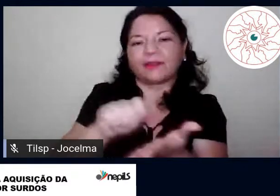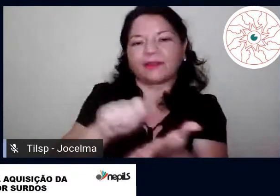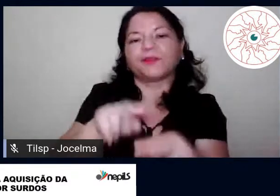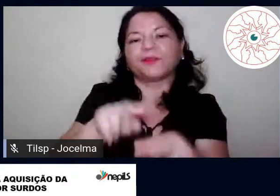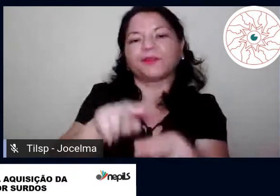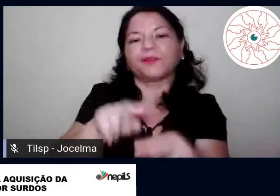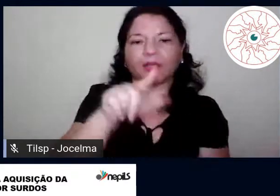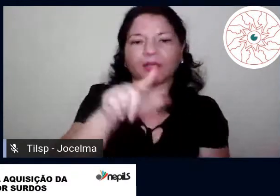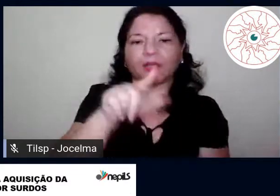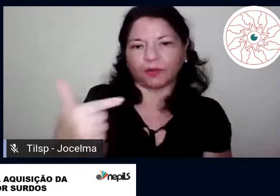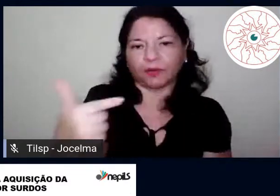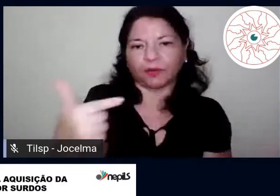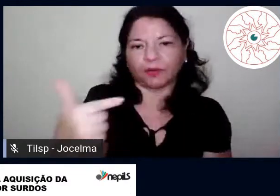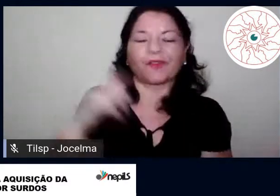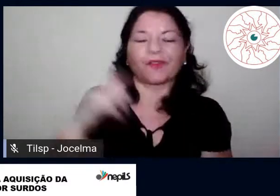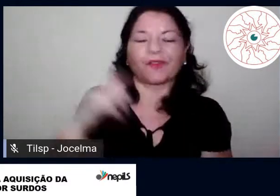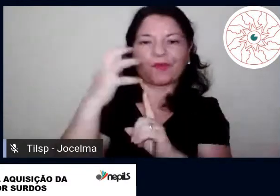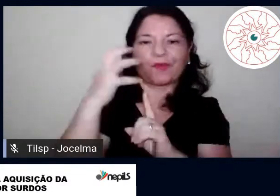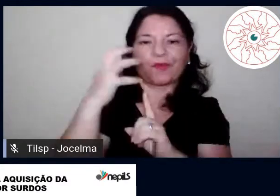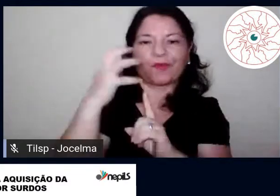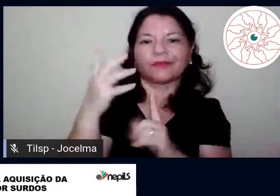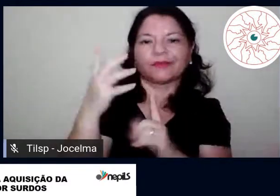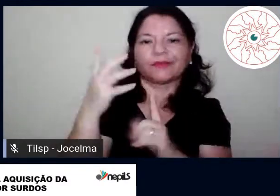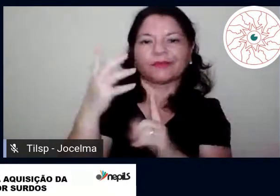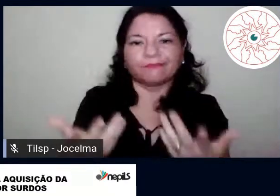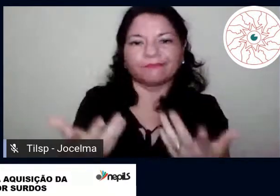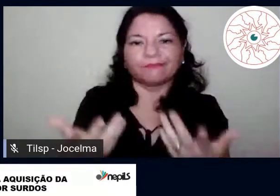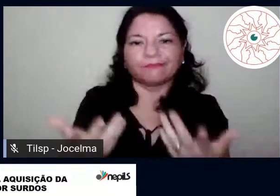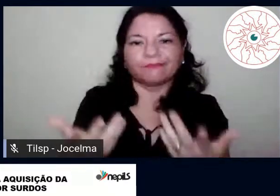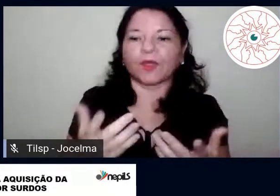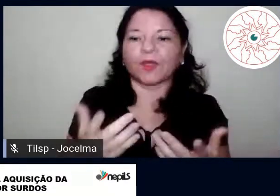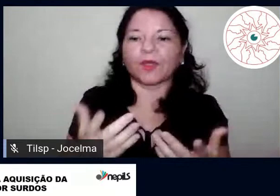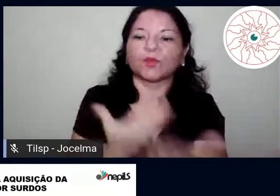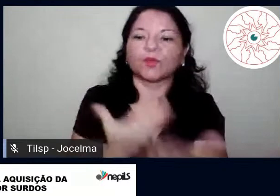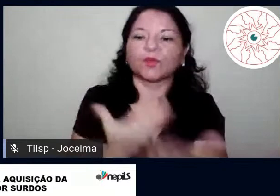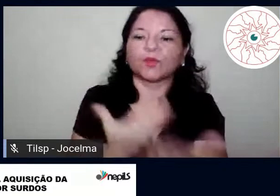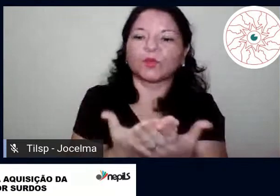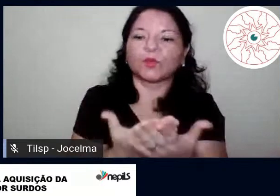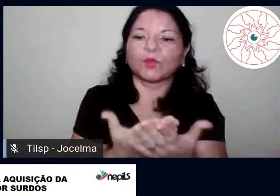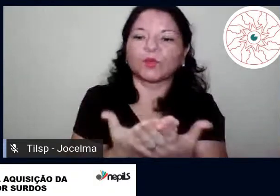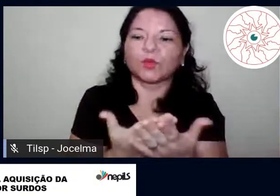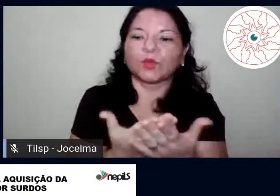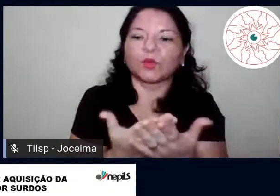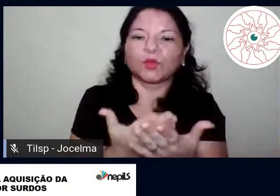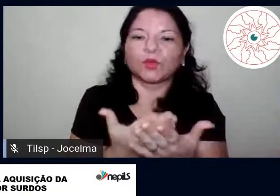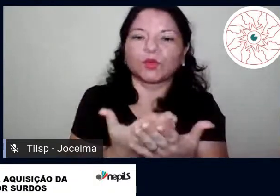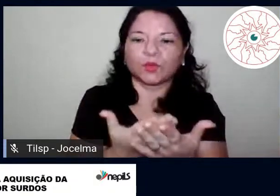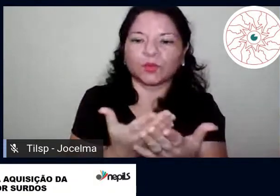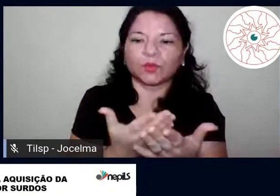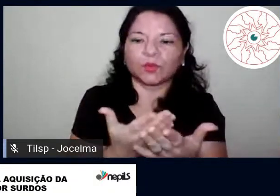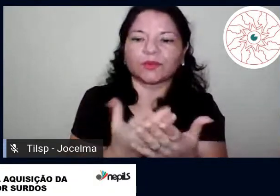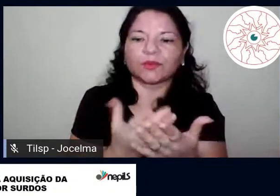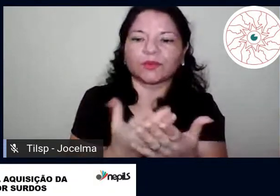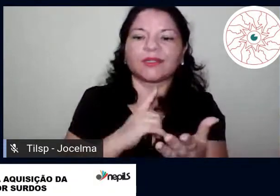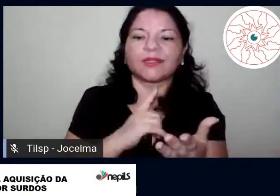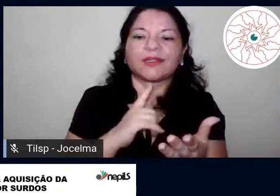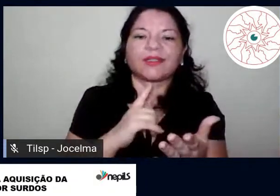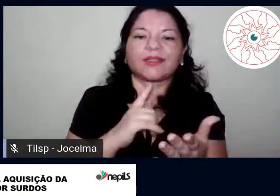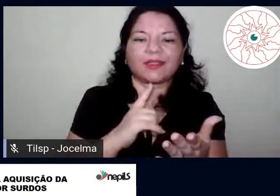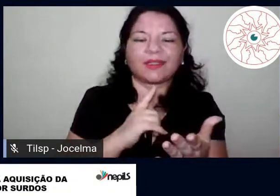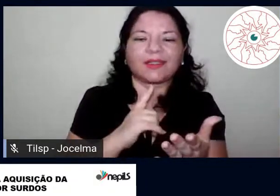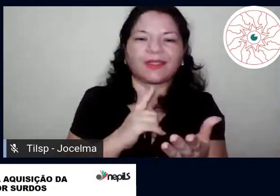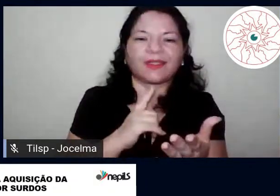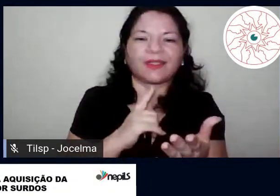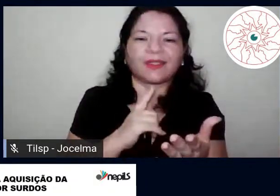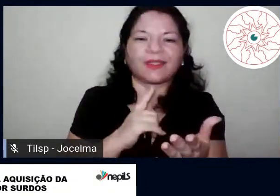falada que ele vai eh poder utilizar como ancoragem é a modalidade falada da língua de sinais. Então, não é